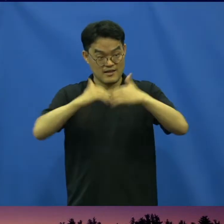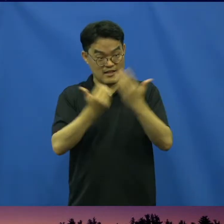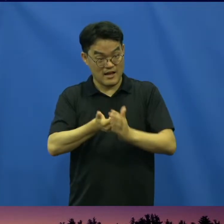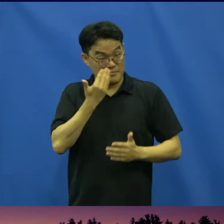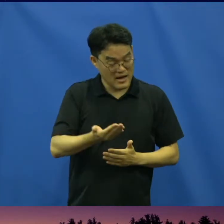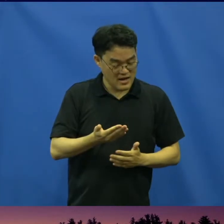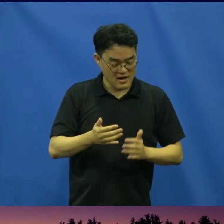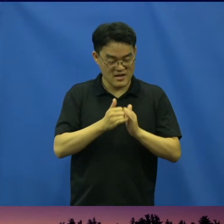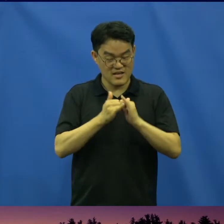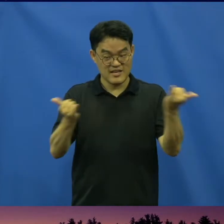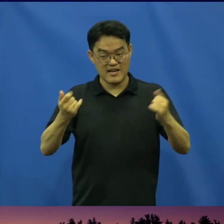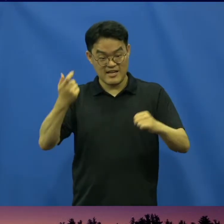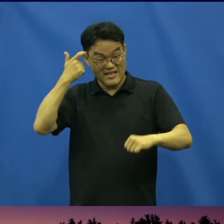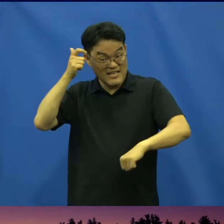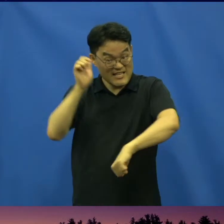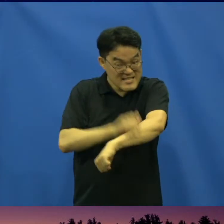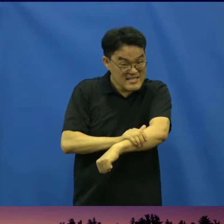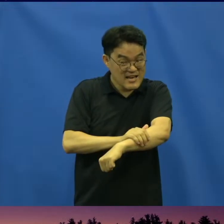인정해라.